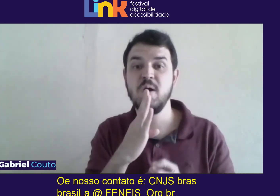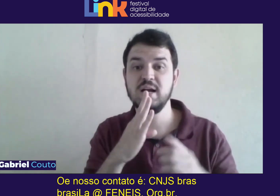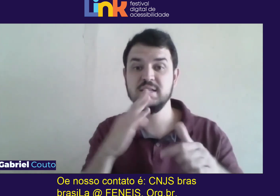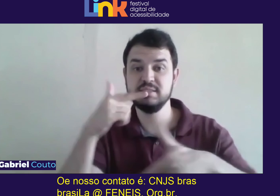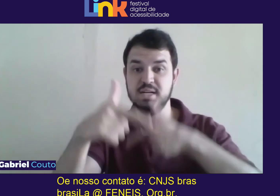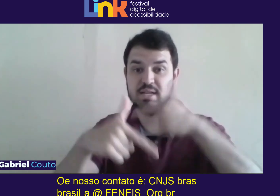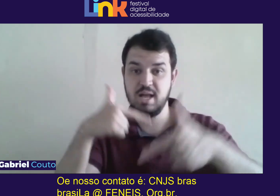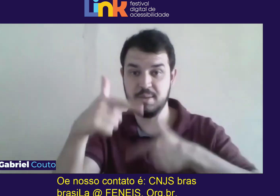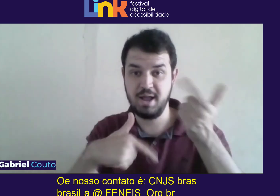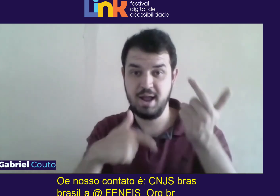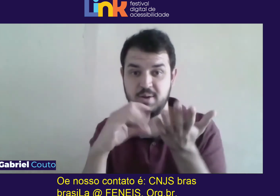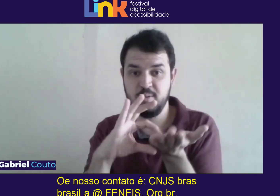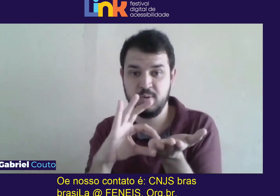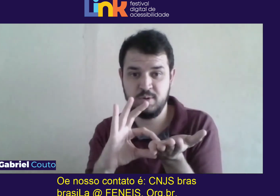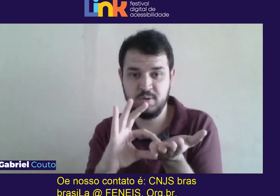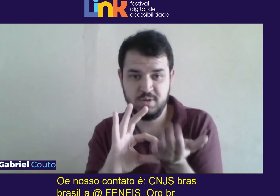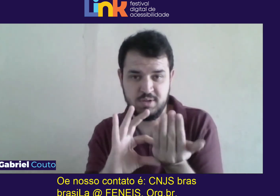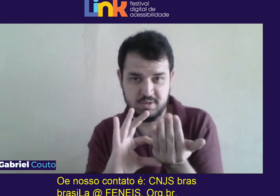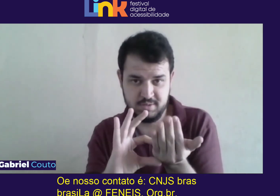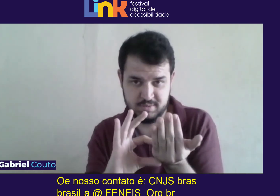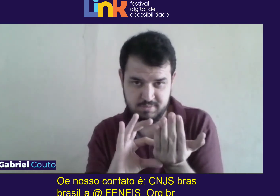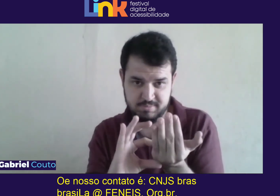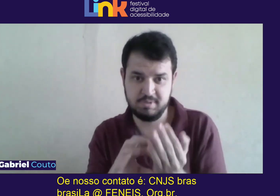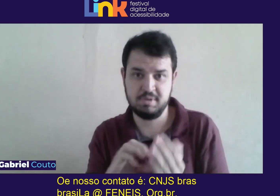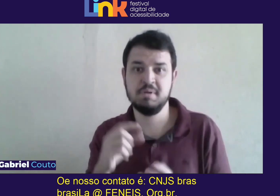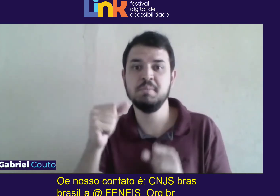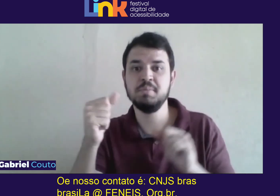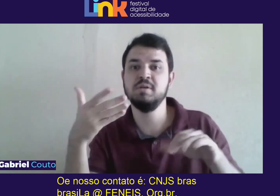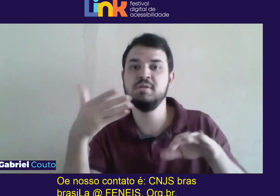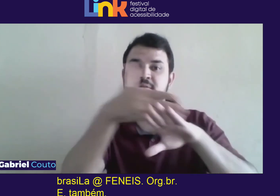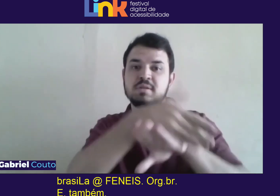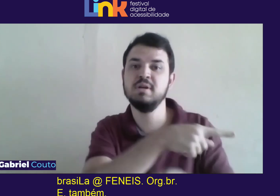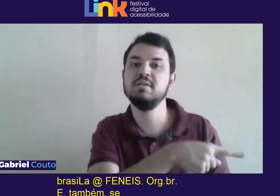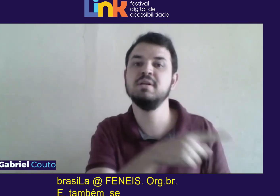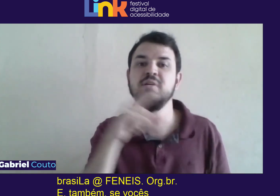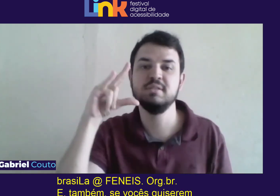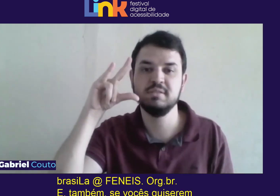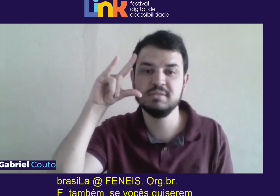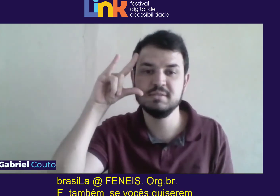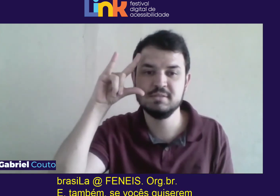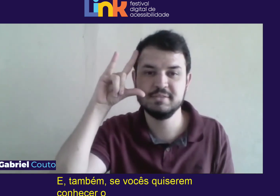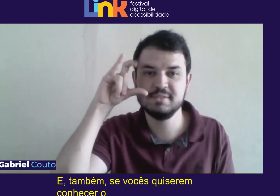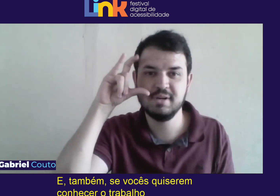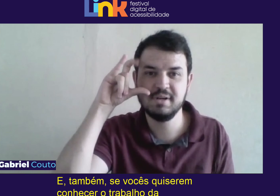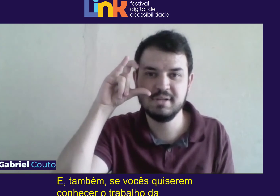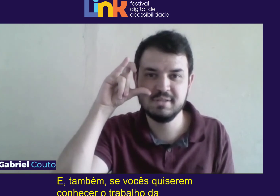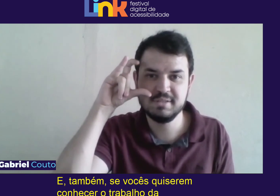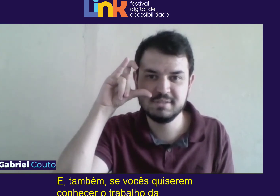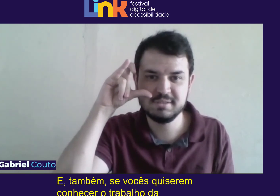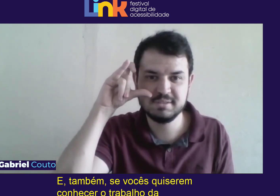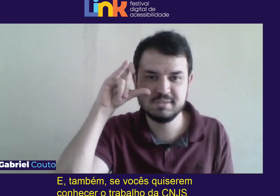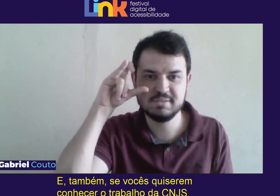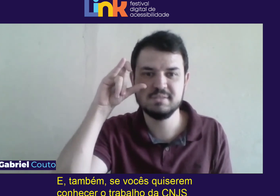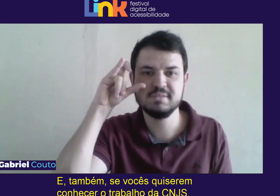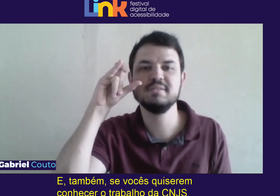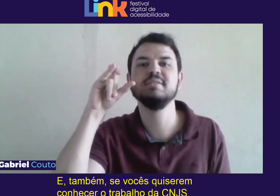E também, se vocês quiserem conhecer o trabalho da CNJS, vocês podem procurar o nosso